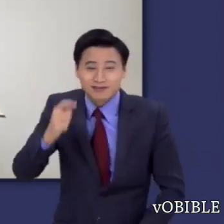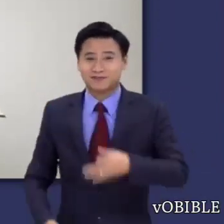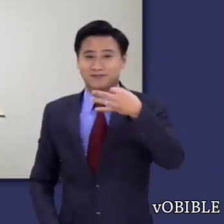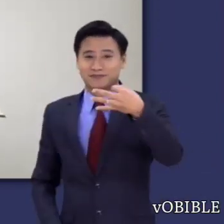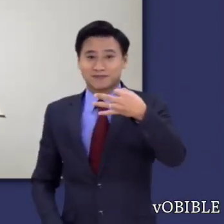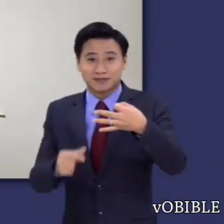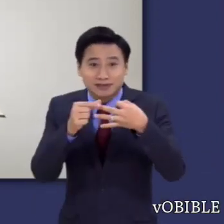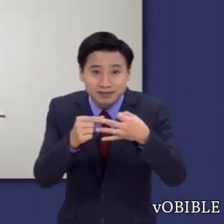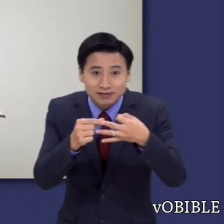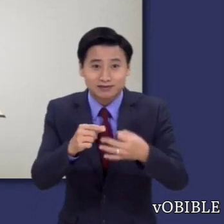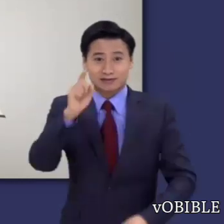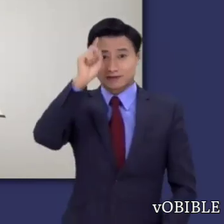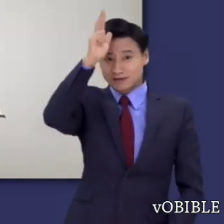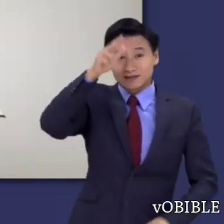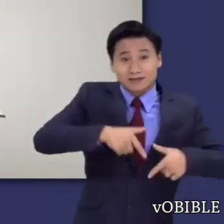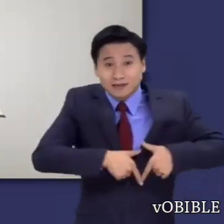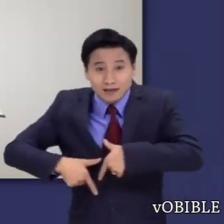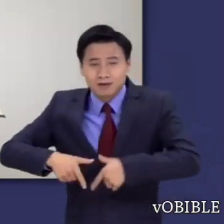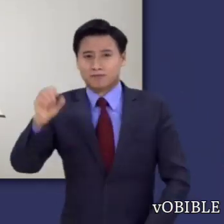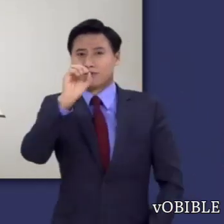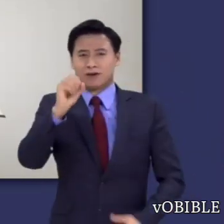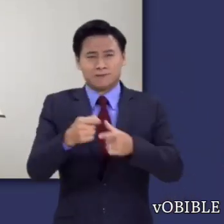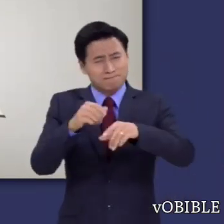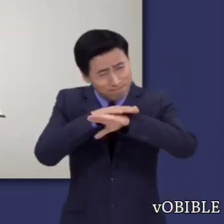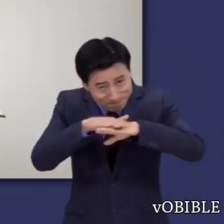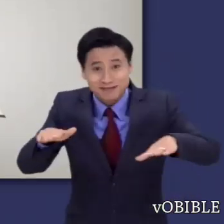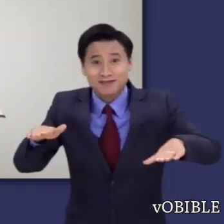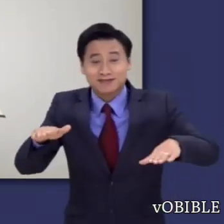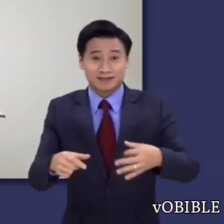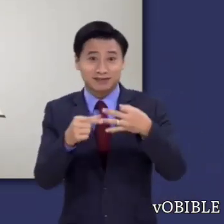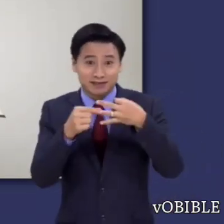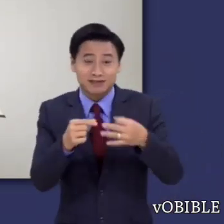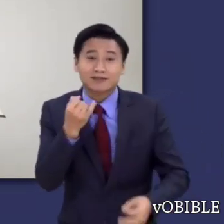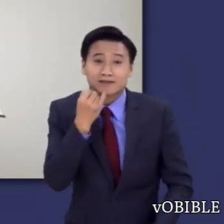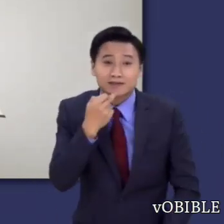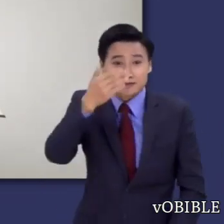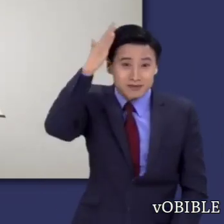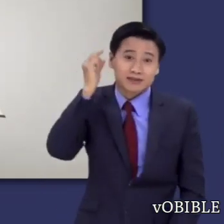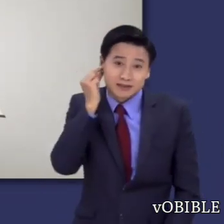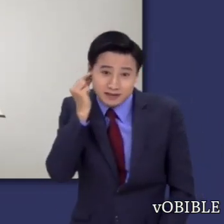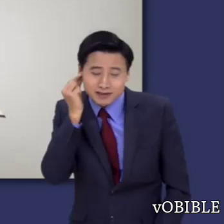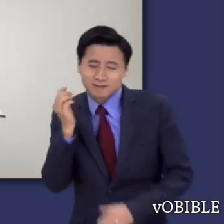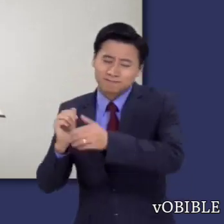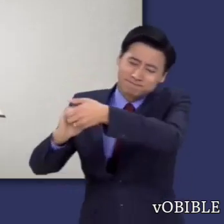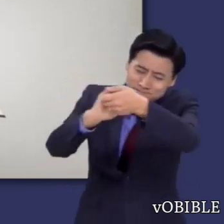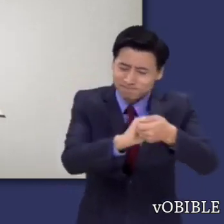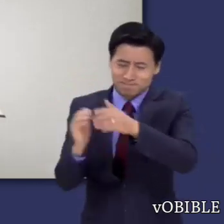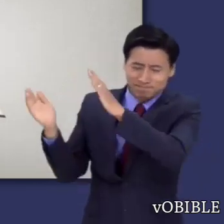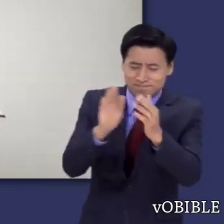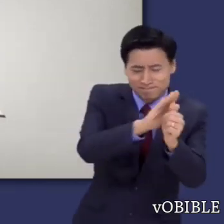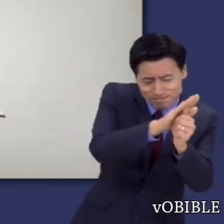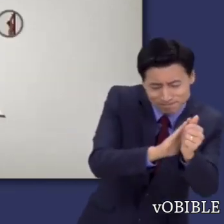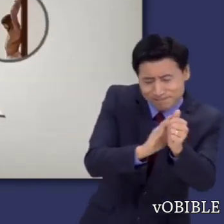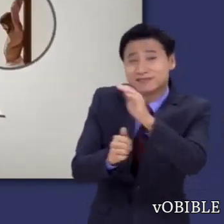你读罗马书时请留意，上帝待人不偏心，基督徒应该与人和